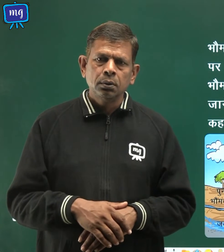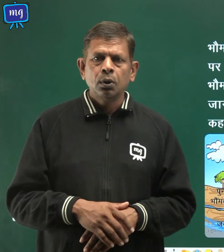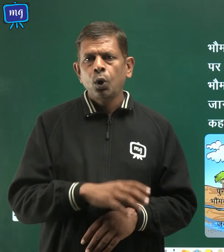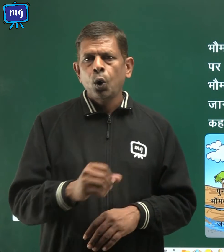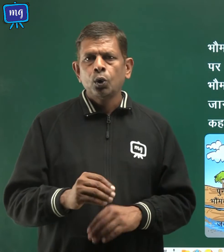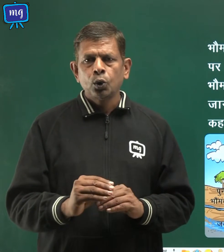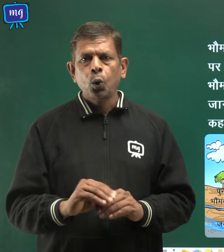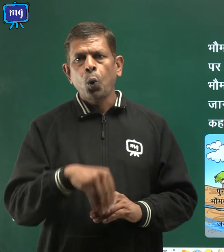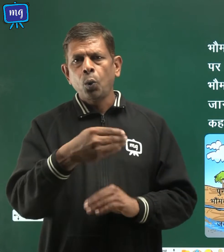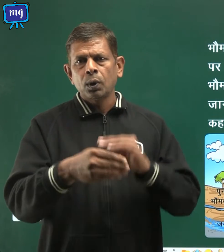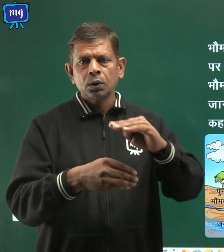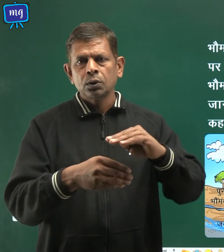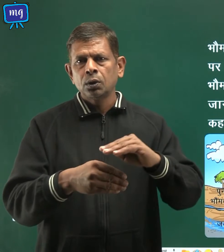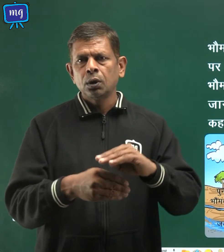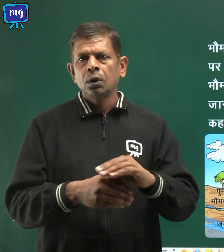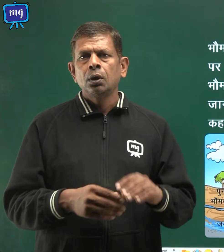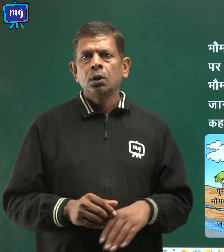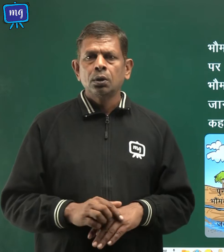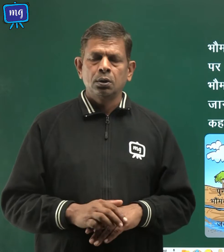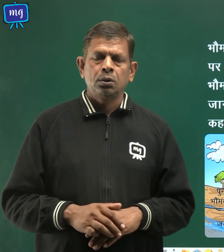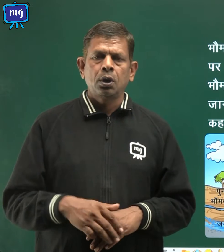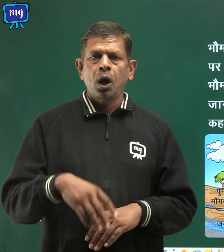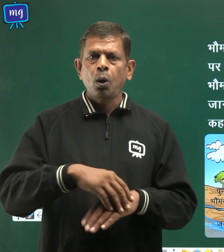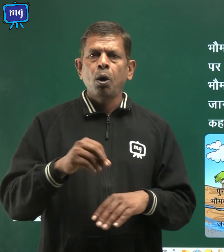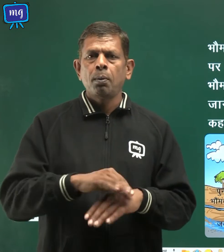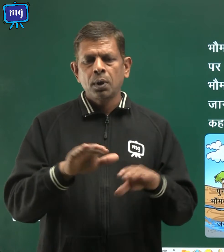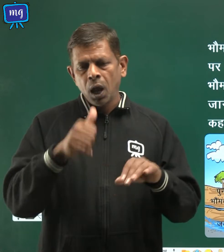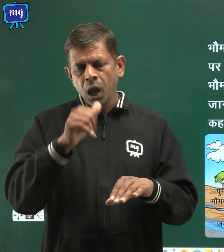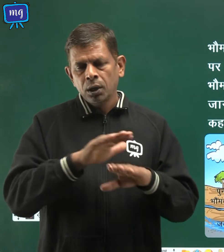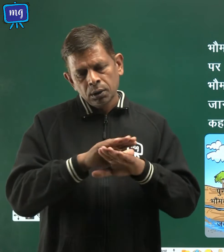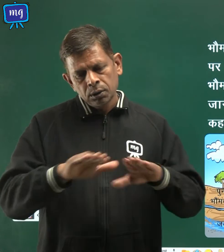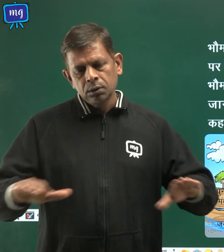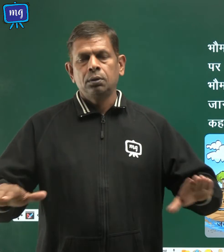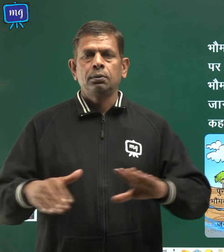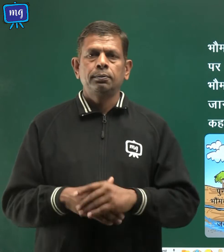और जो ऊपर का स्तर है वो कहलाता है भौमजल स्तर।